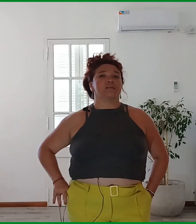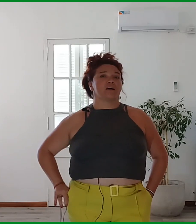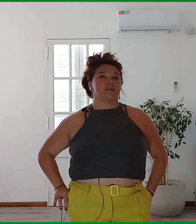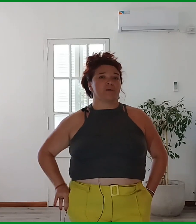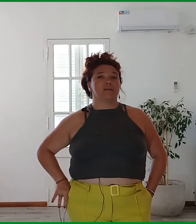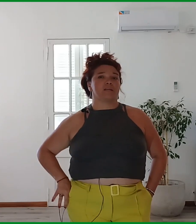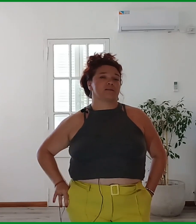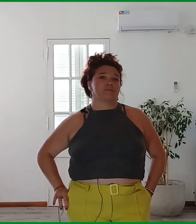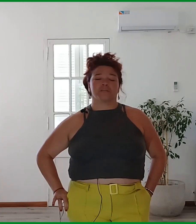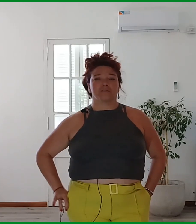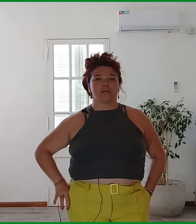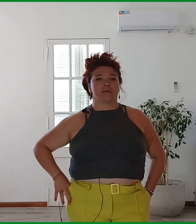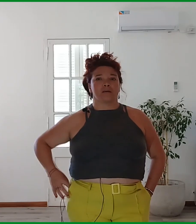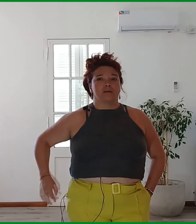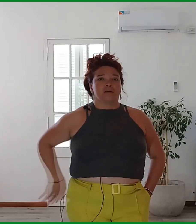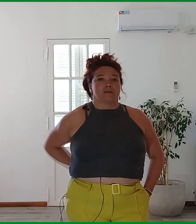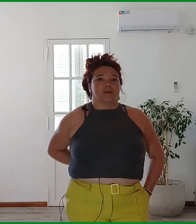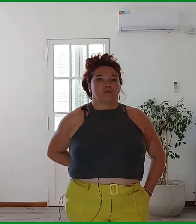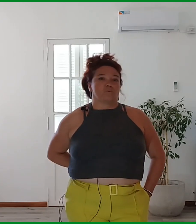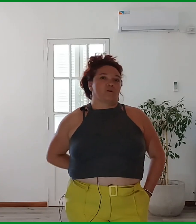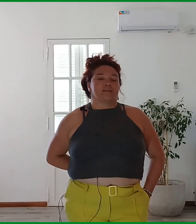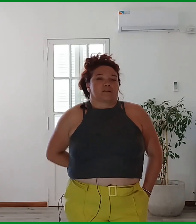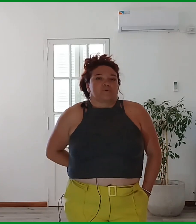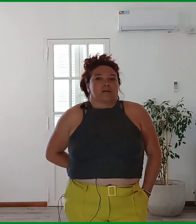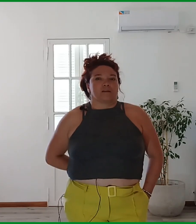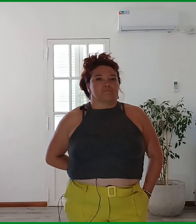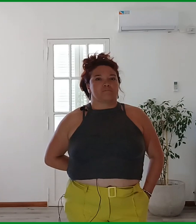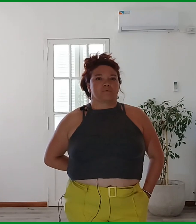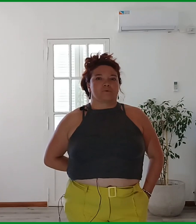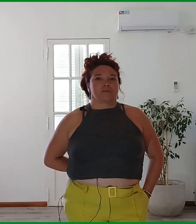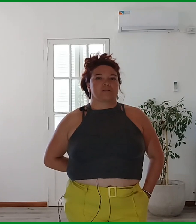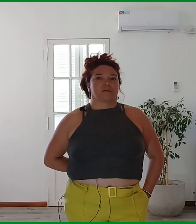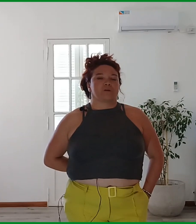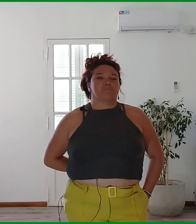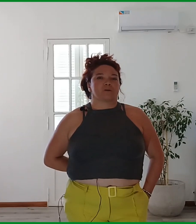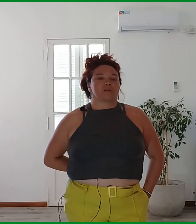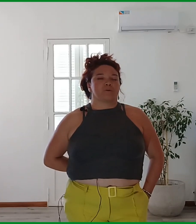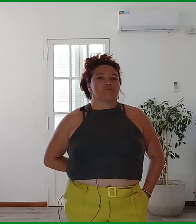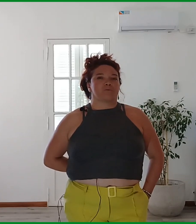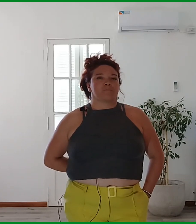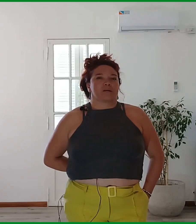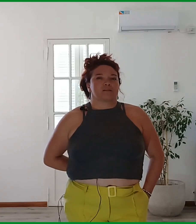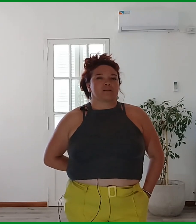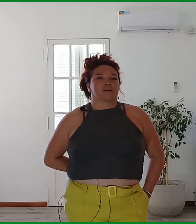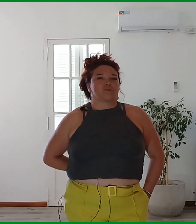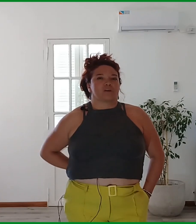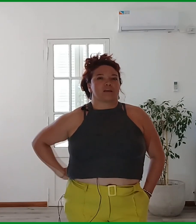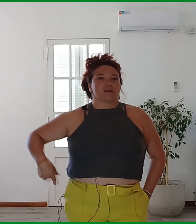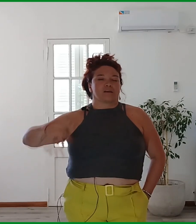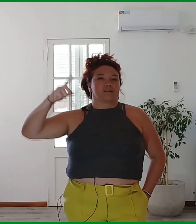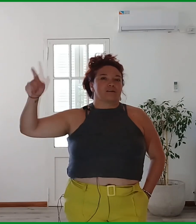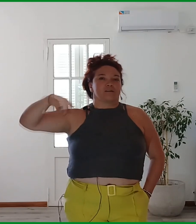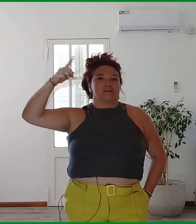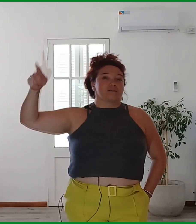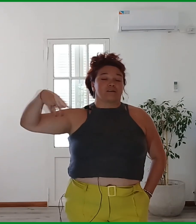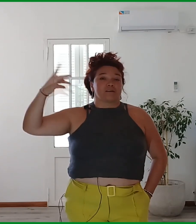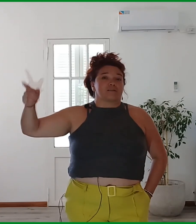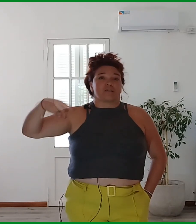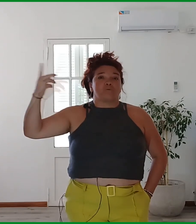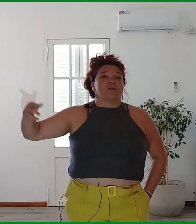políticas y demás, directamente uno le interviene. Le interviene porque también forma parte de esto que circula,